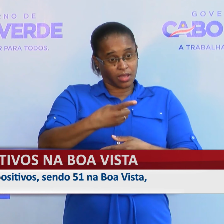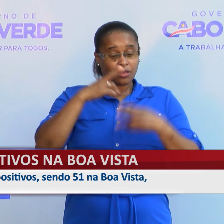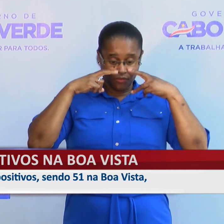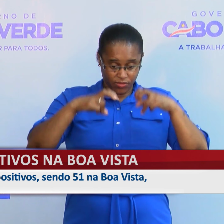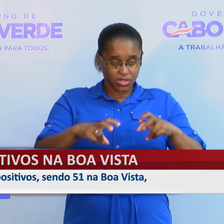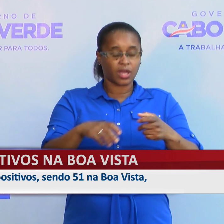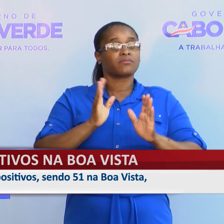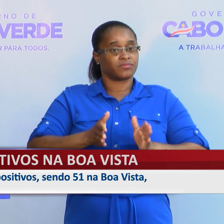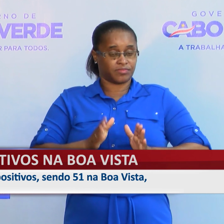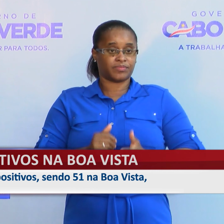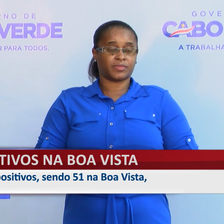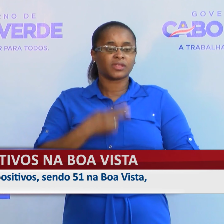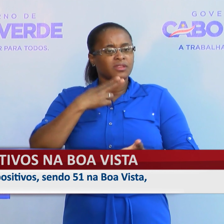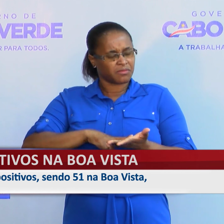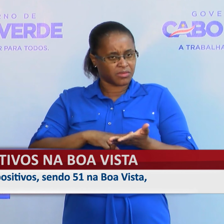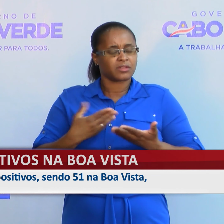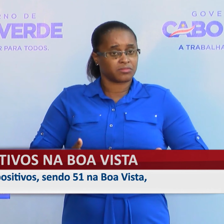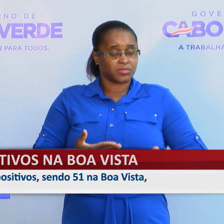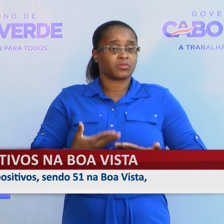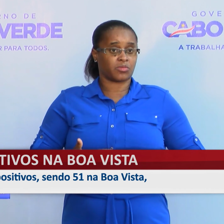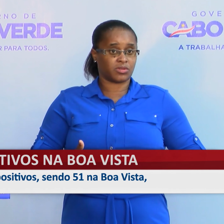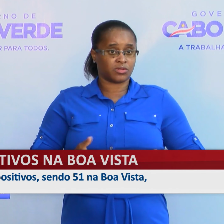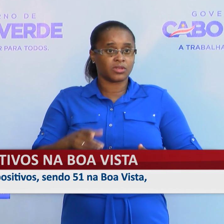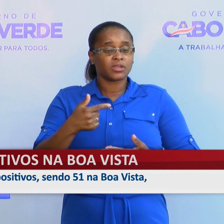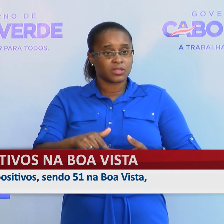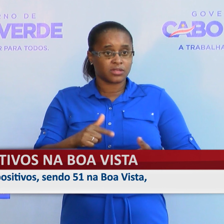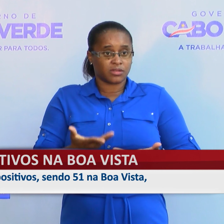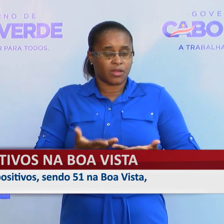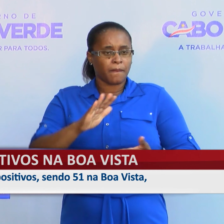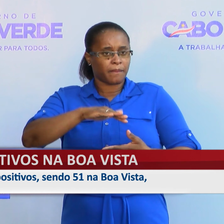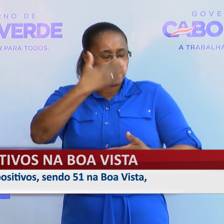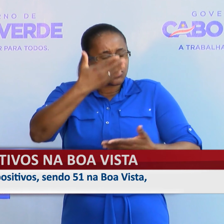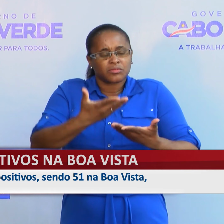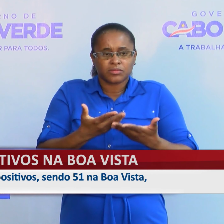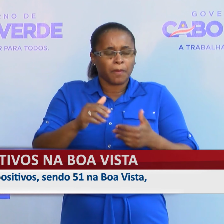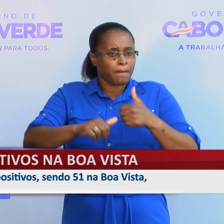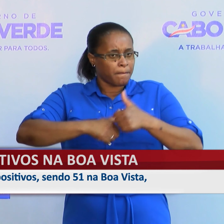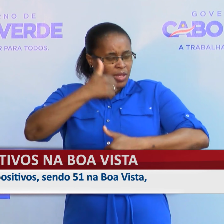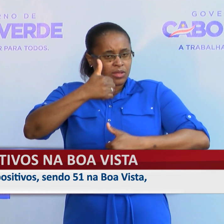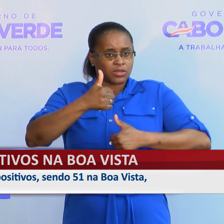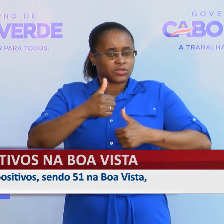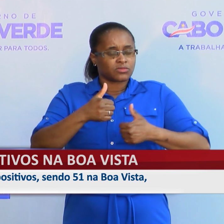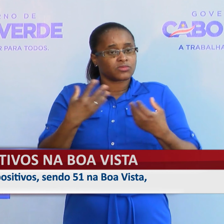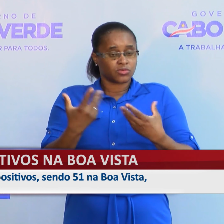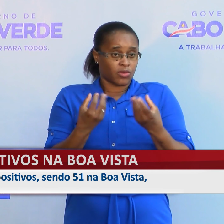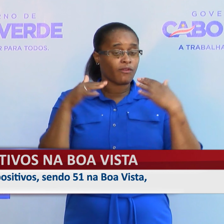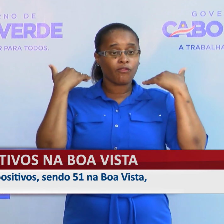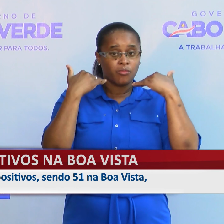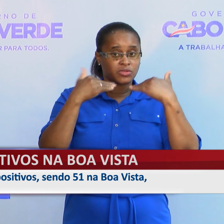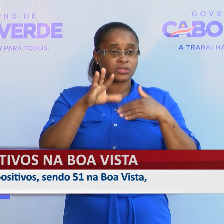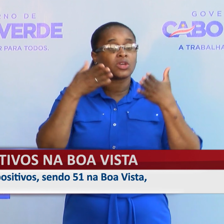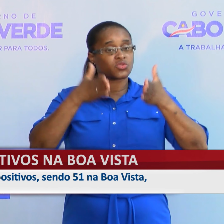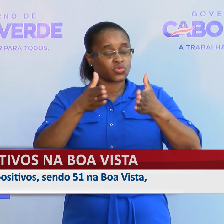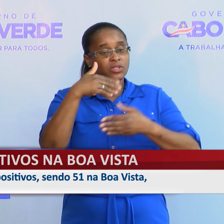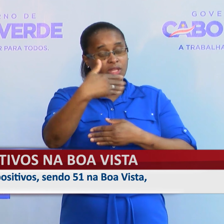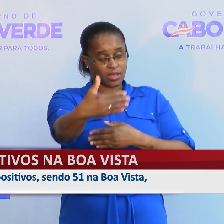Na realidade, neste momento, estamos melhor munidos de informações que nos permitirá orientar as nossas